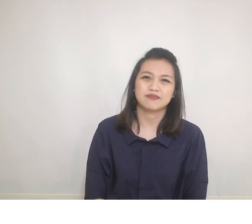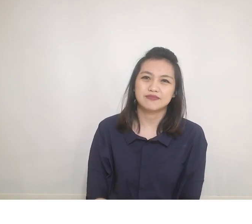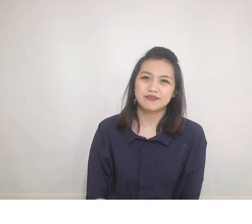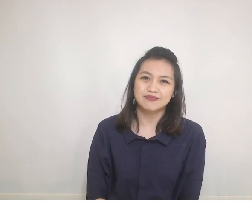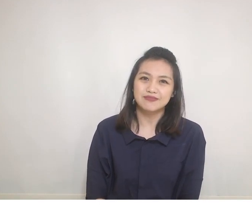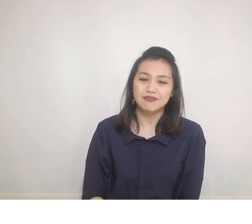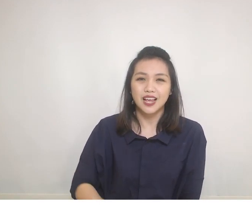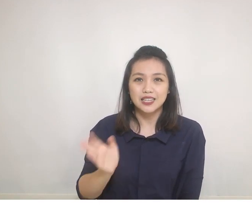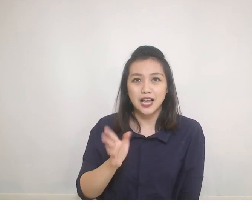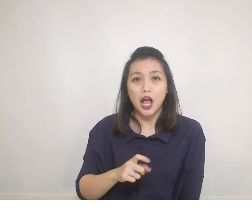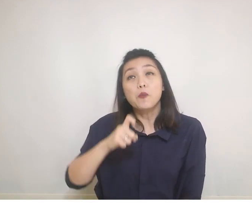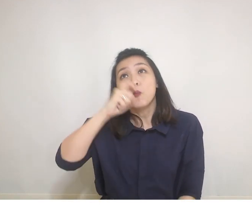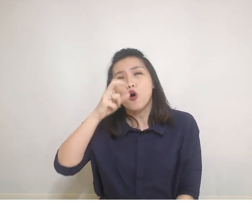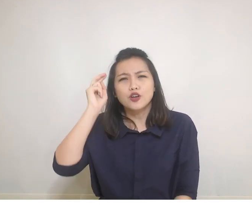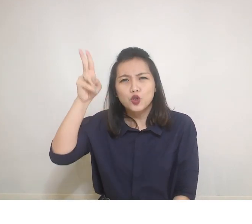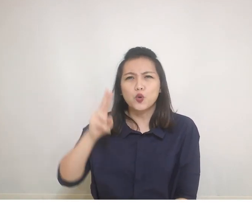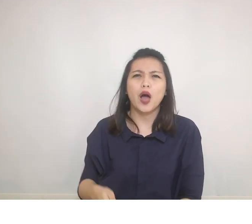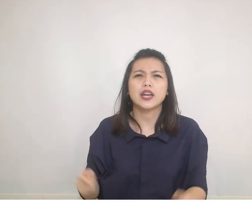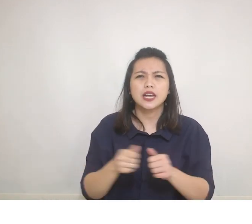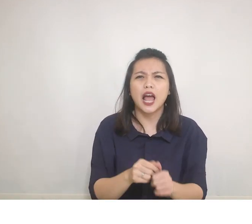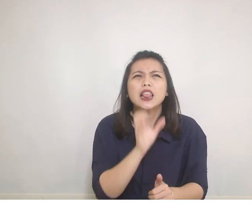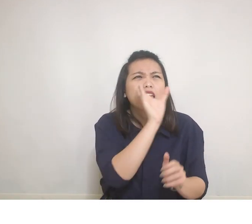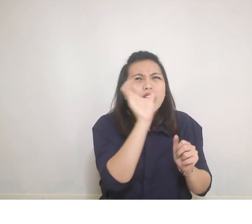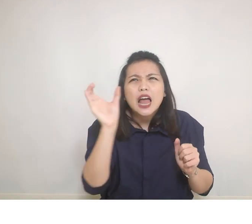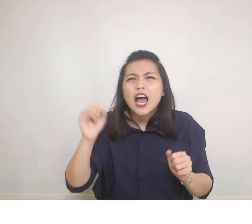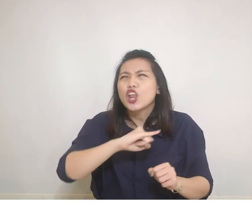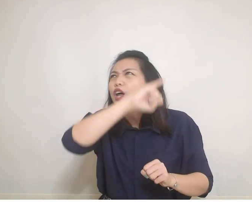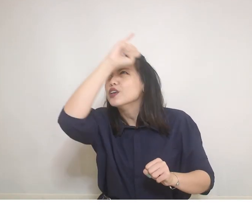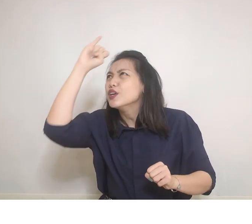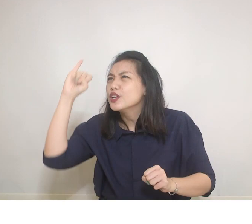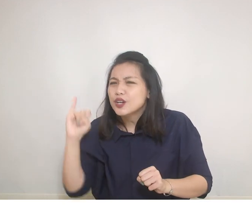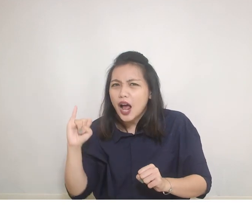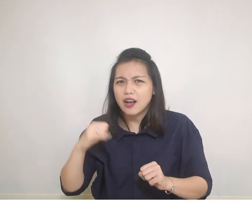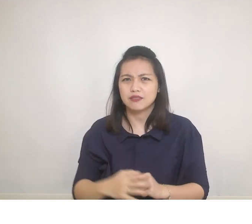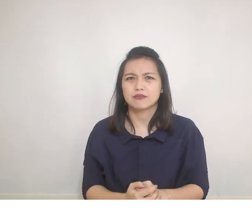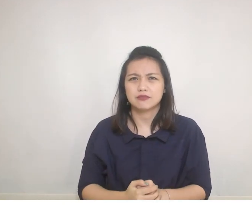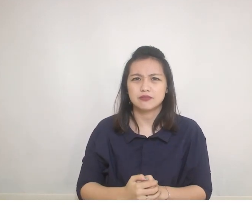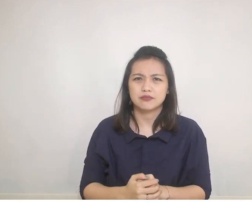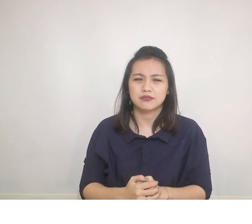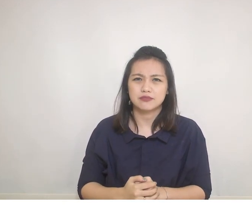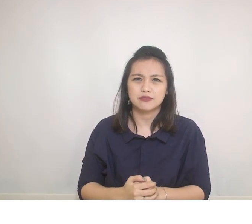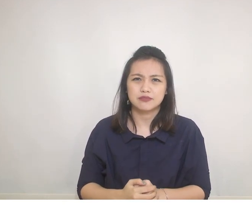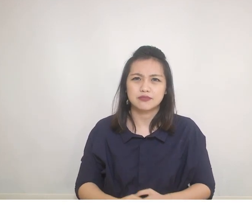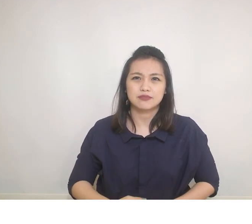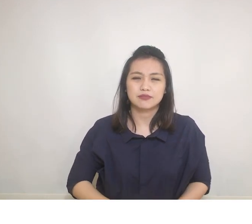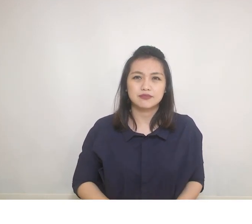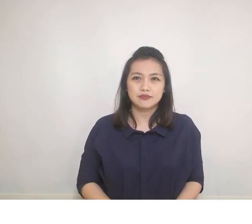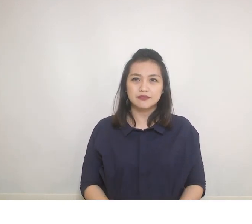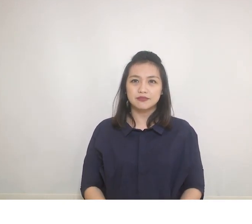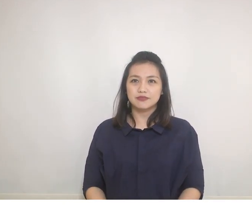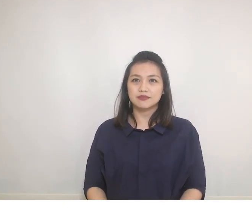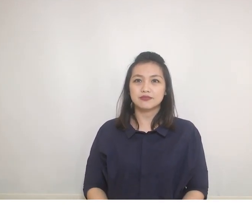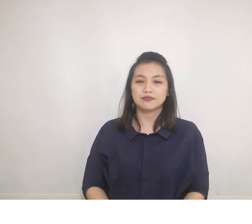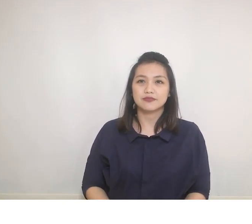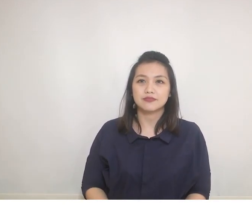untuk punya uangnya benar, tapi begitu dibetulkan hatinya mengarah kepada benar-benar kepada jiwa-jiwa, Tuhan lo tetap